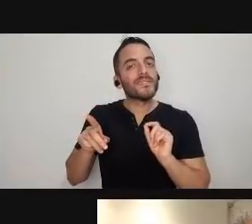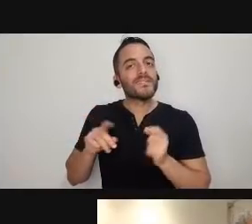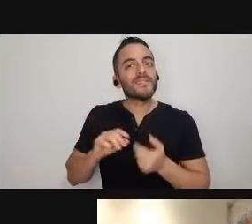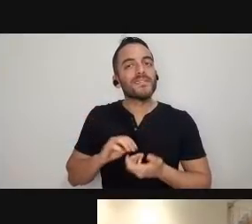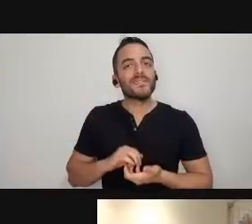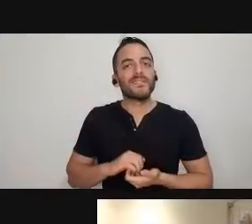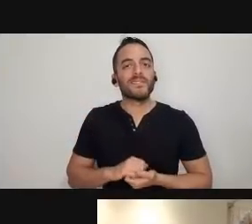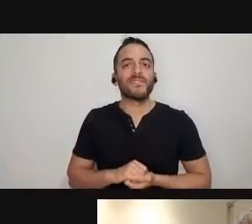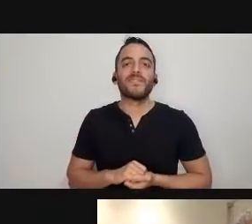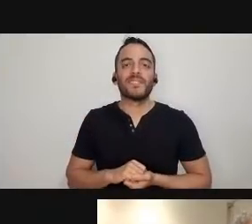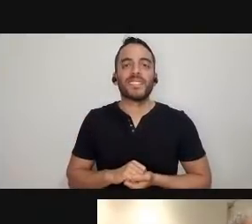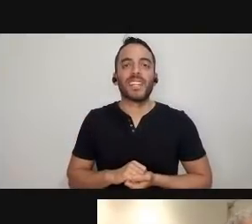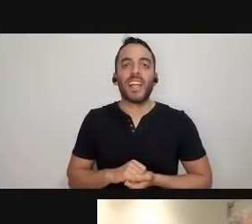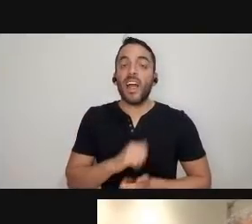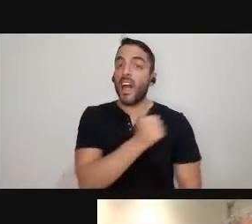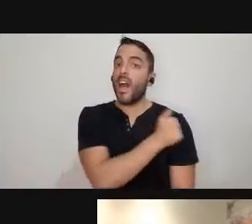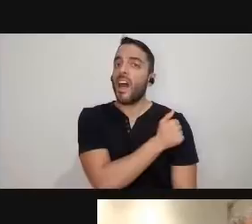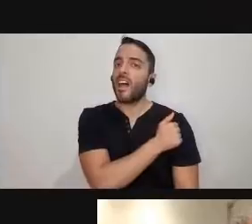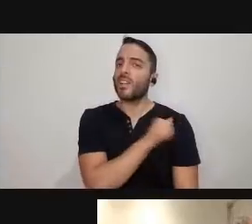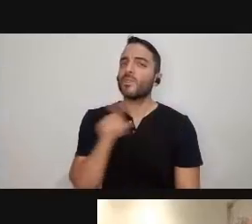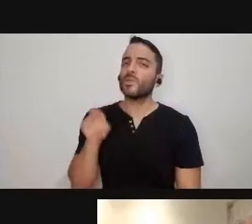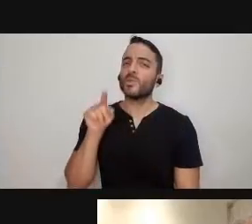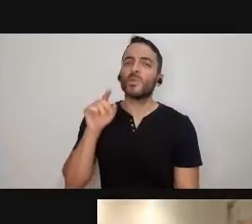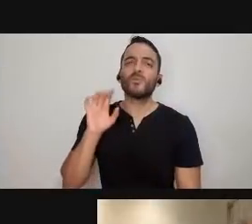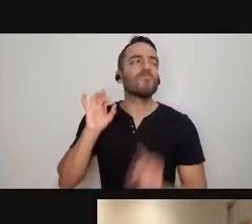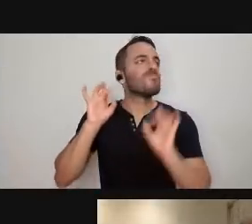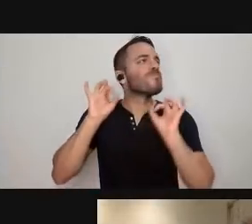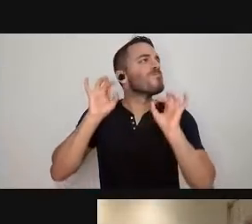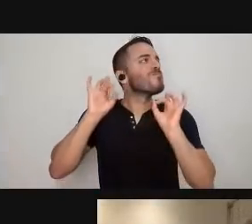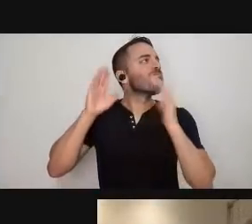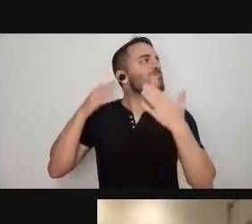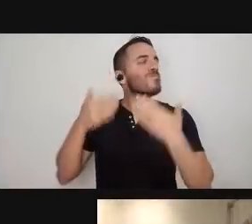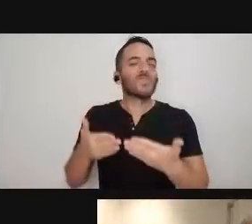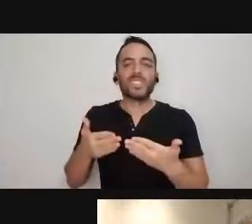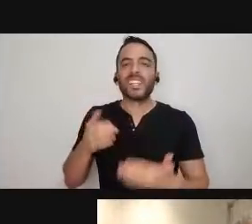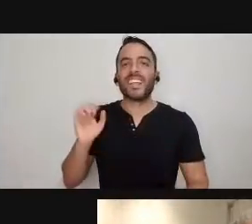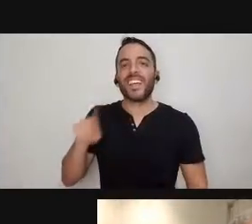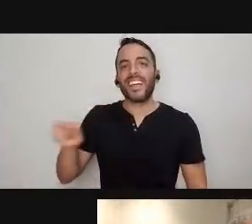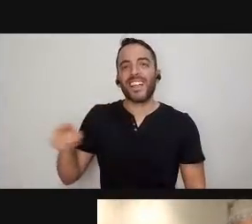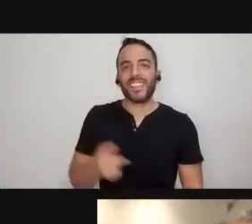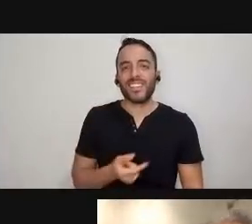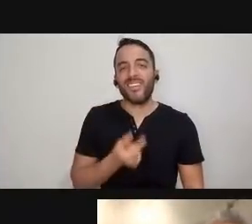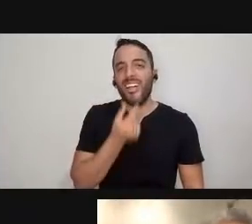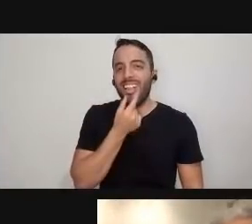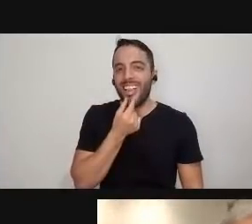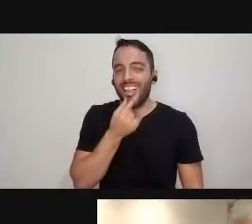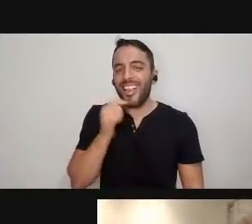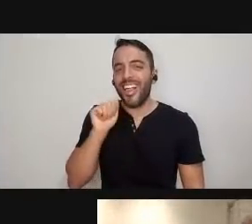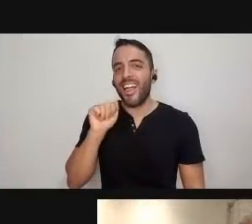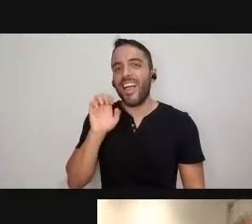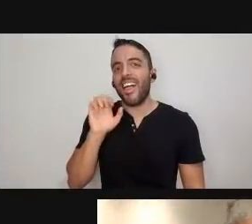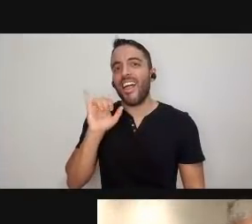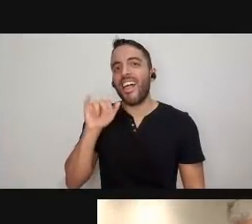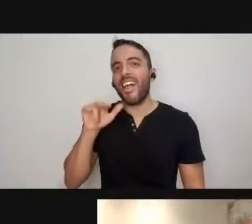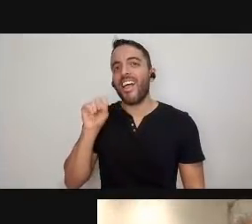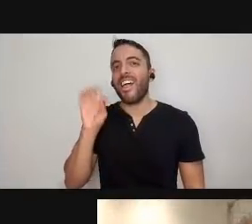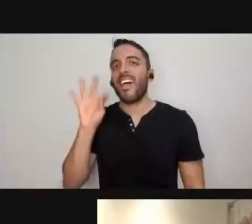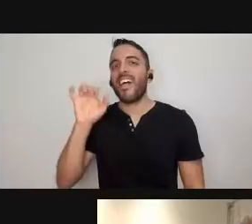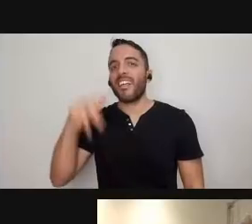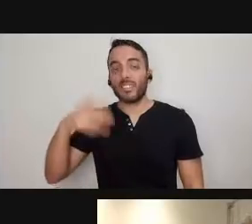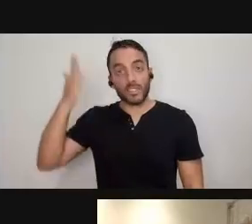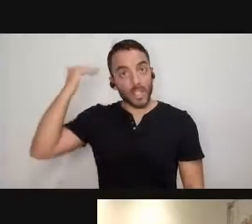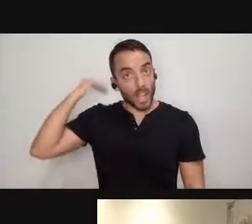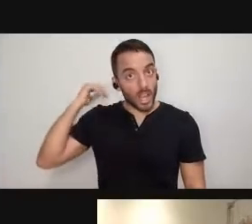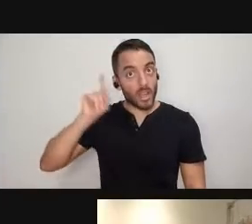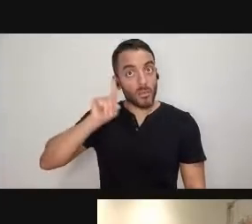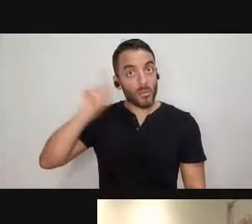um dos alunos preferidos do Einstein, né? Na época de Princeton, na